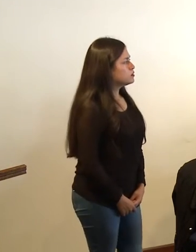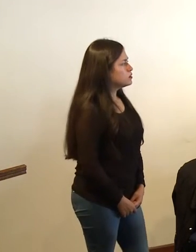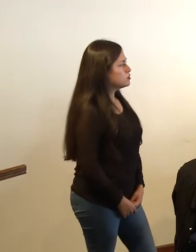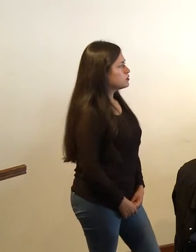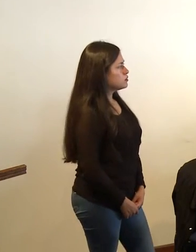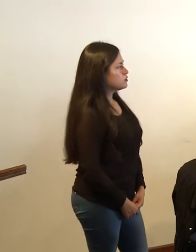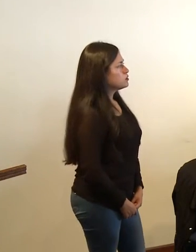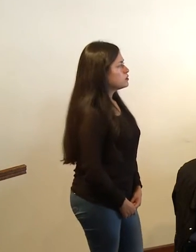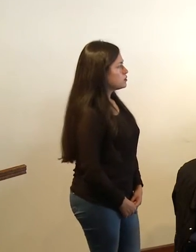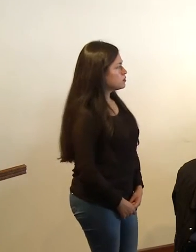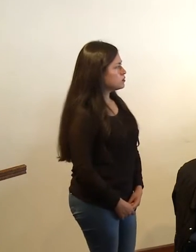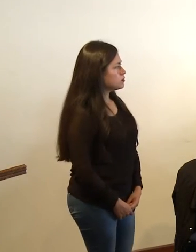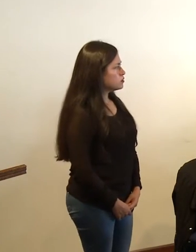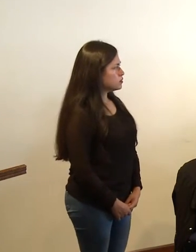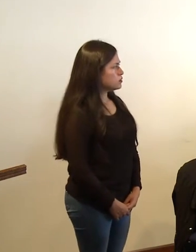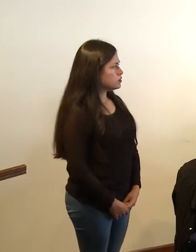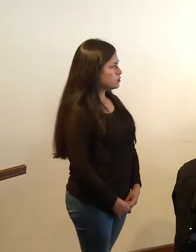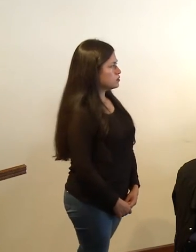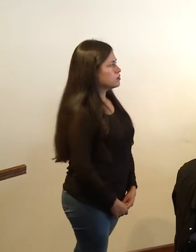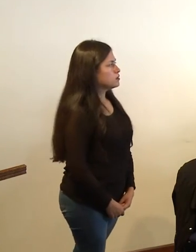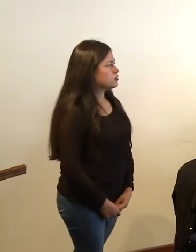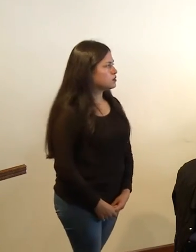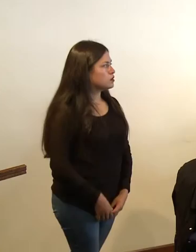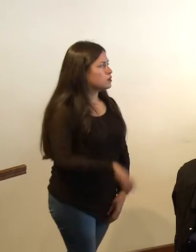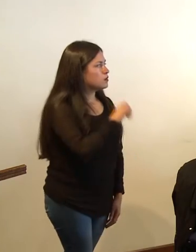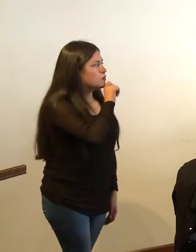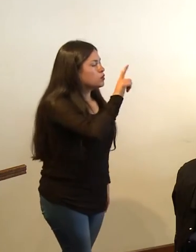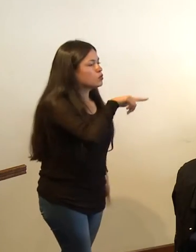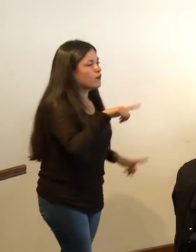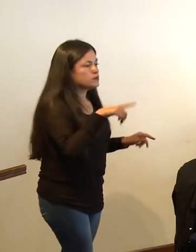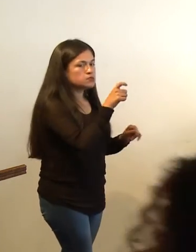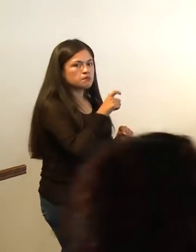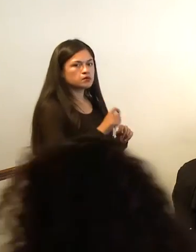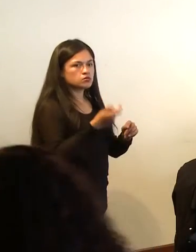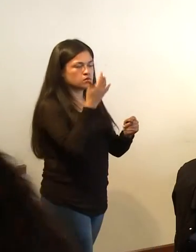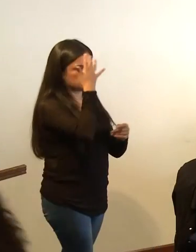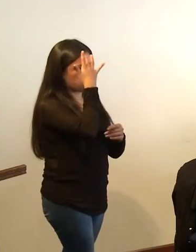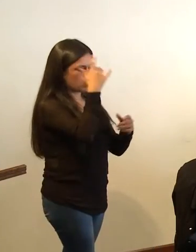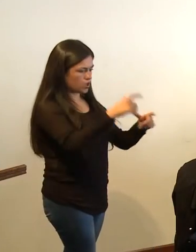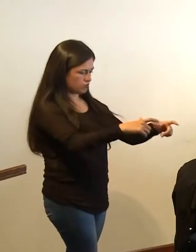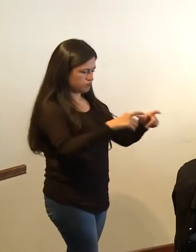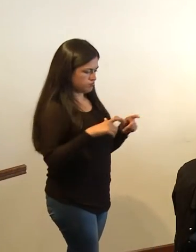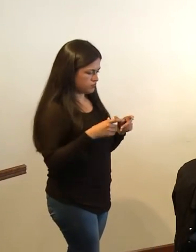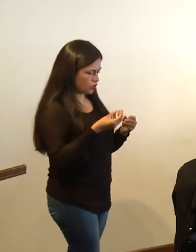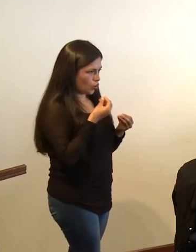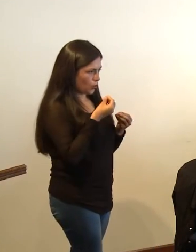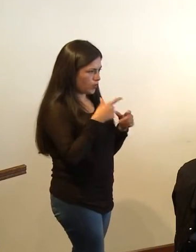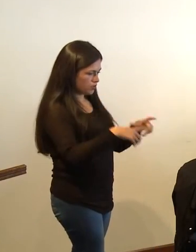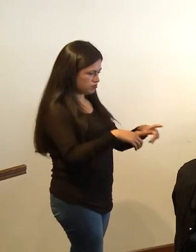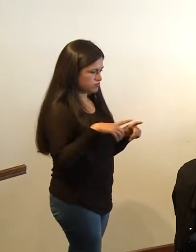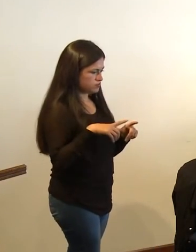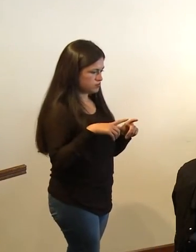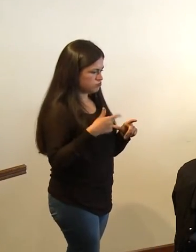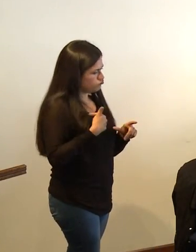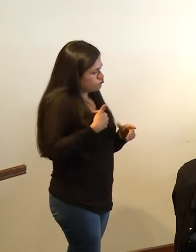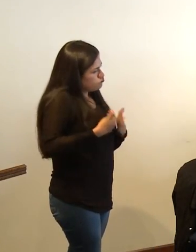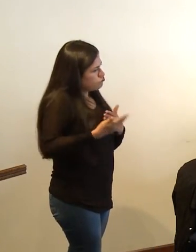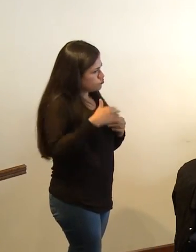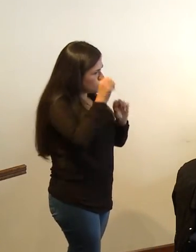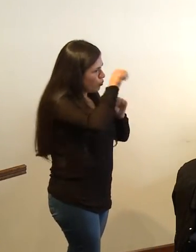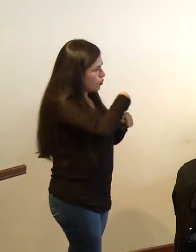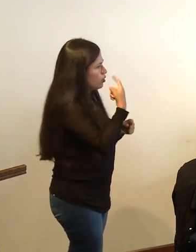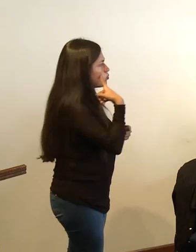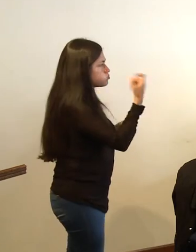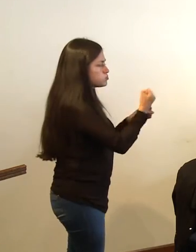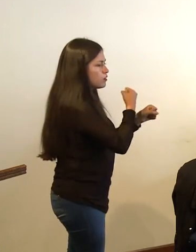por la pregunta que hacía la profe, ¿por qué me dan un plato de comida negándome la posibilidad de conseguir mi propio